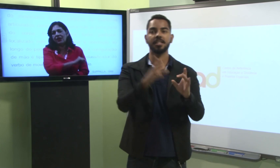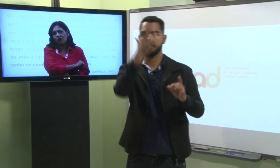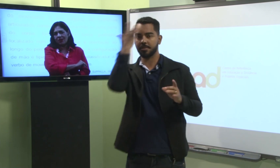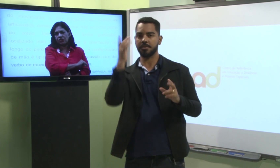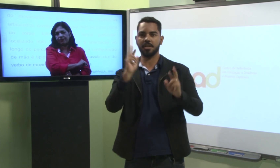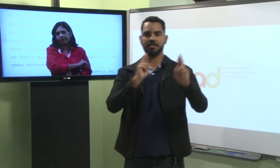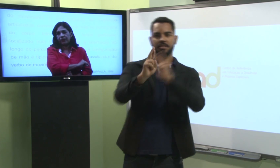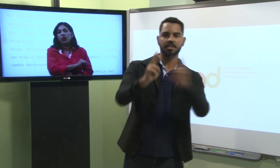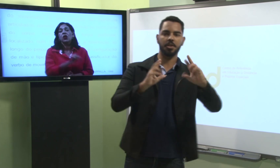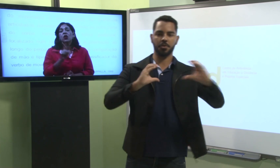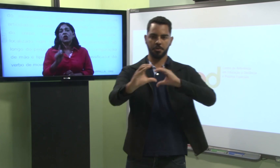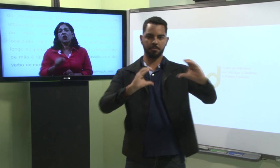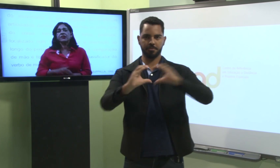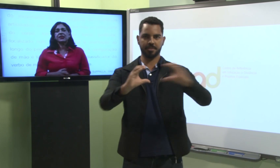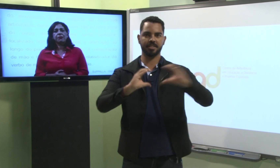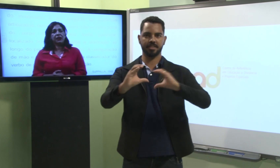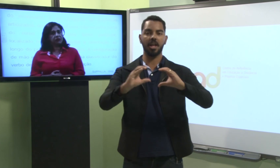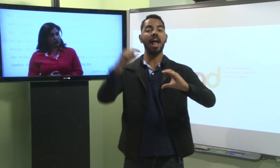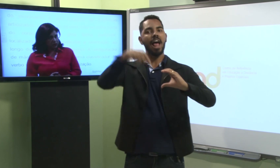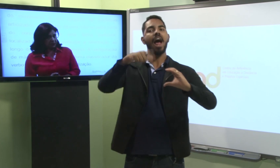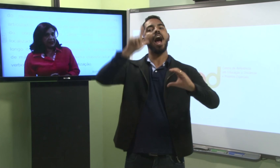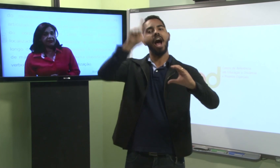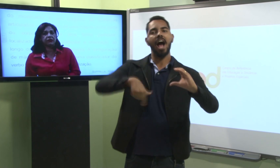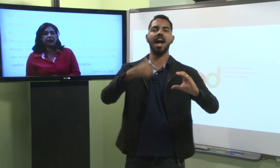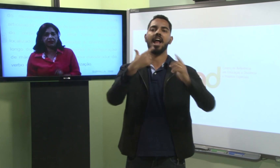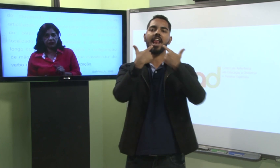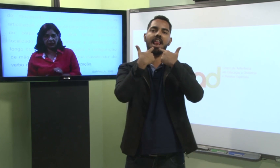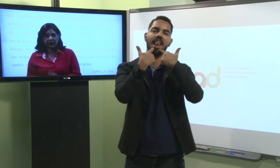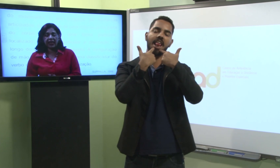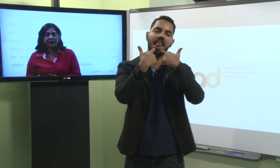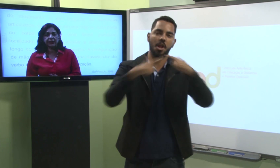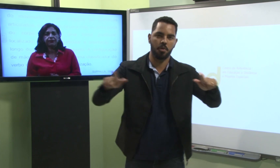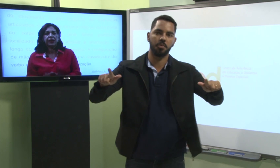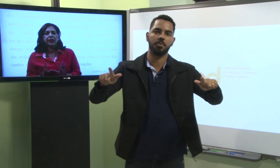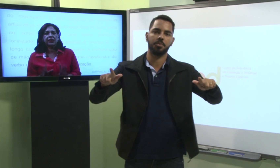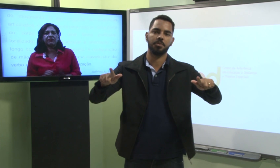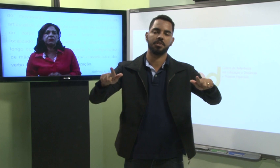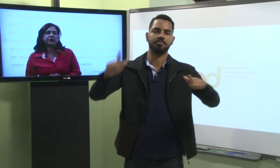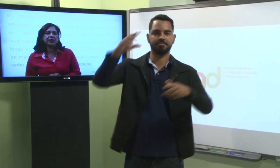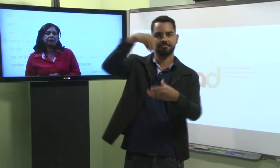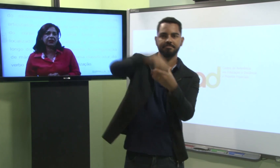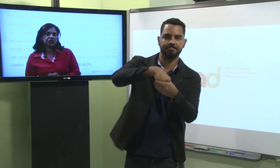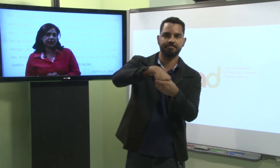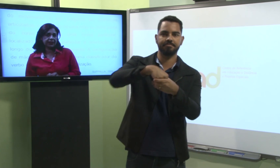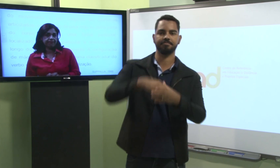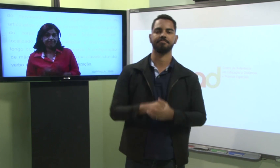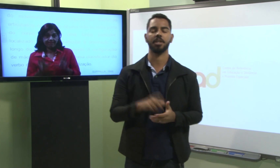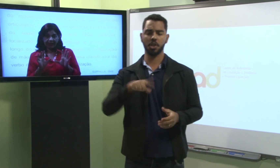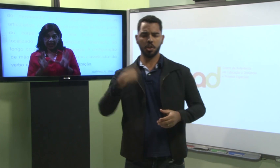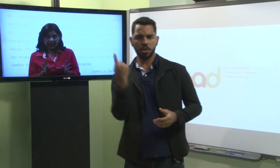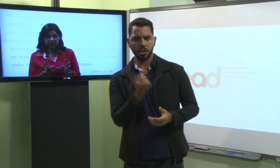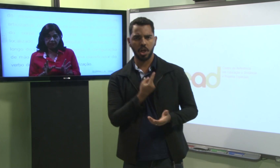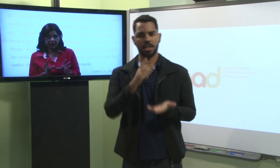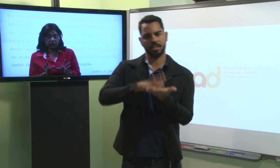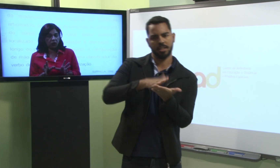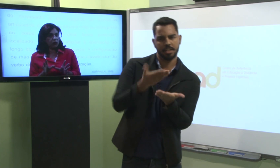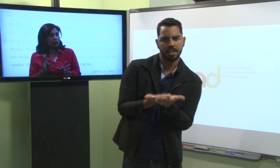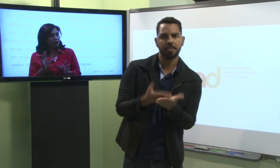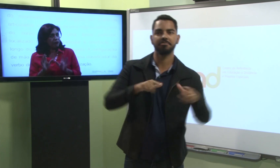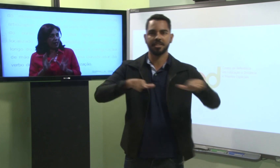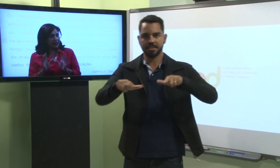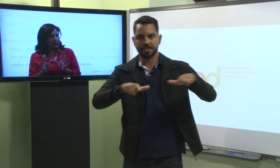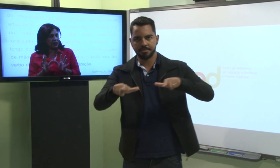da linguagem. Nós que trabalhamos com interpretação nas línguas de sinais, devemos ter em mente que esse